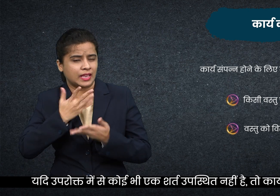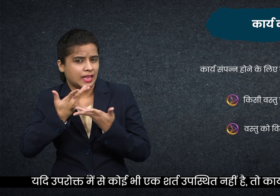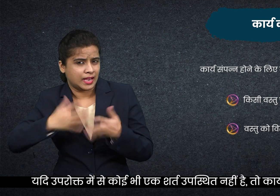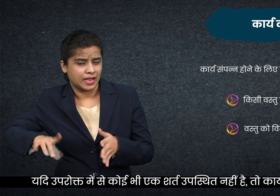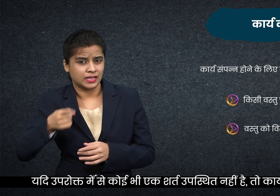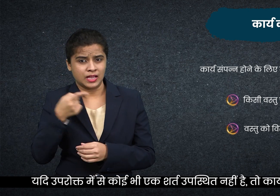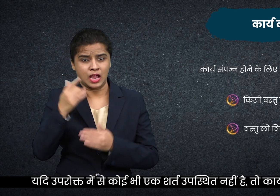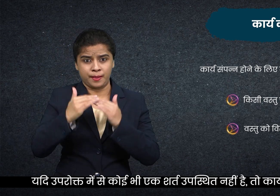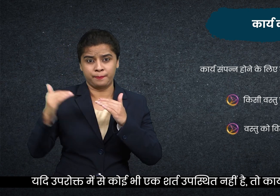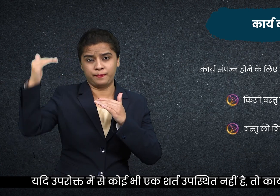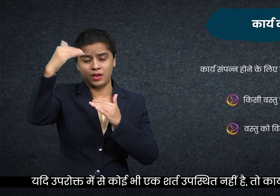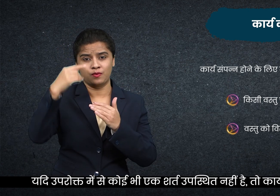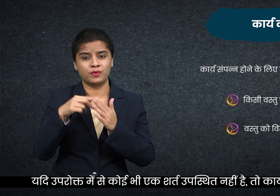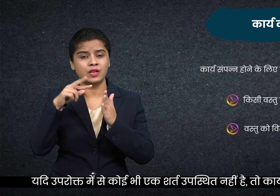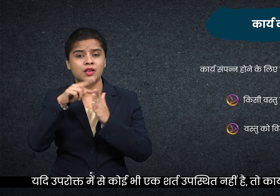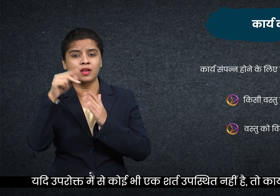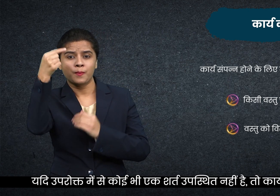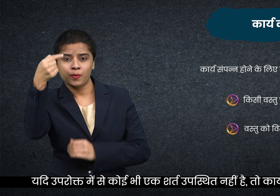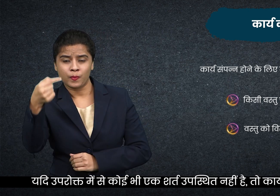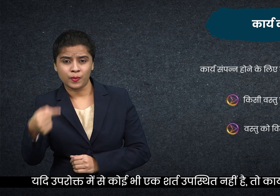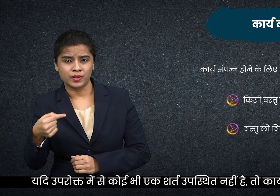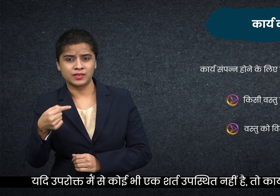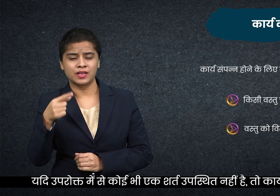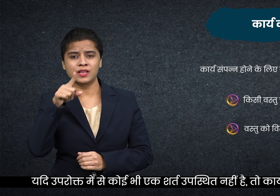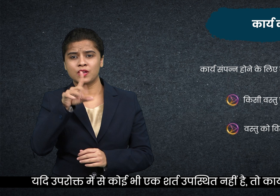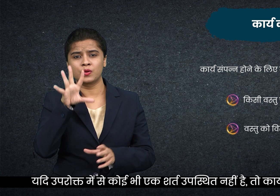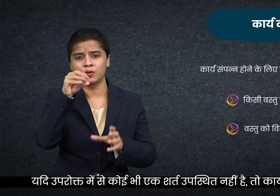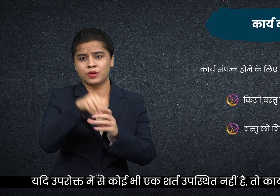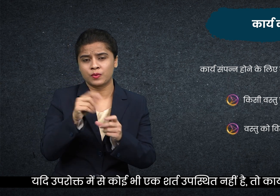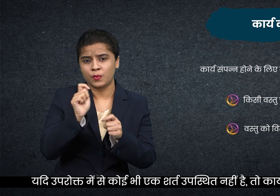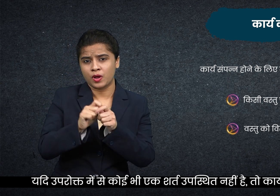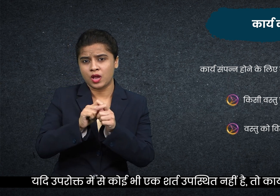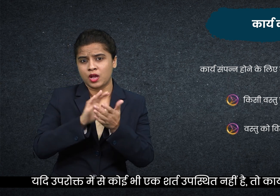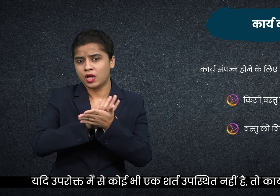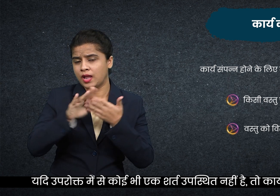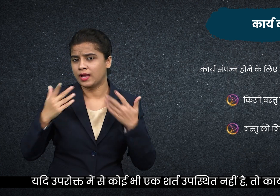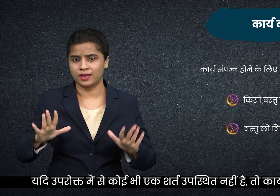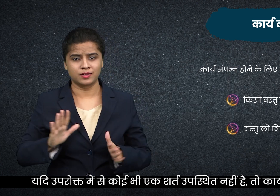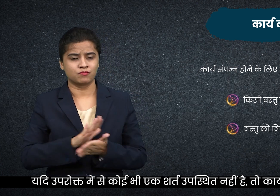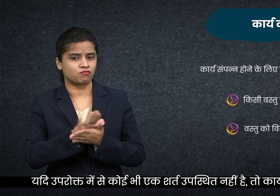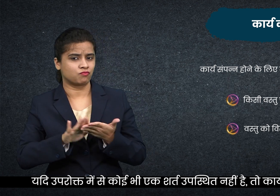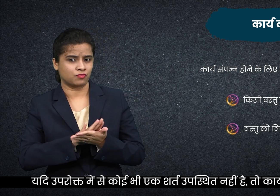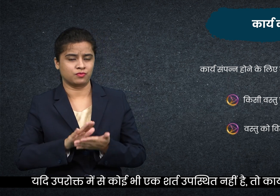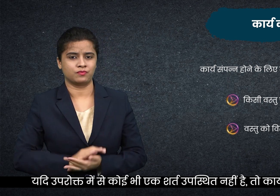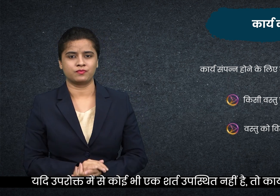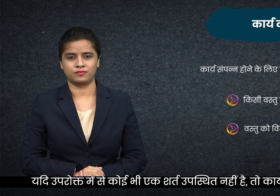यदि उपरोक्त में से कोई भी एक शर्त उपस्थित नहीं है तो कार्य पूरा नहीं किया जा सकता है।